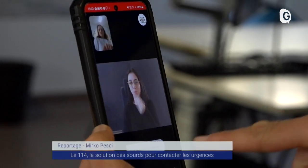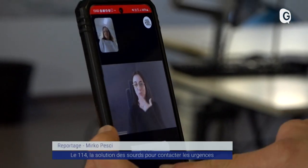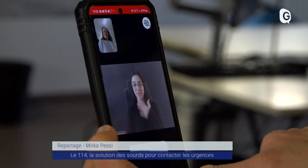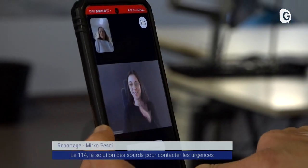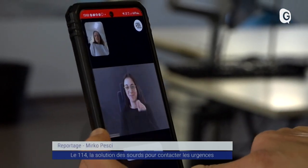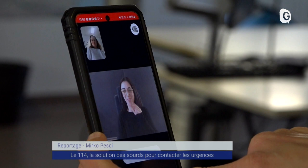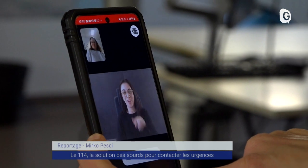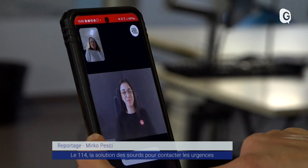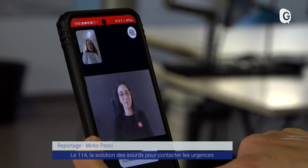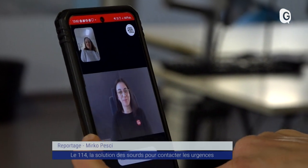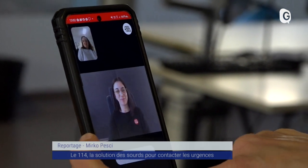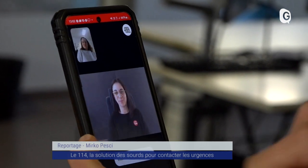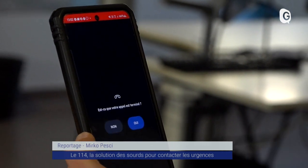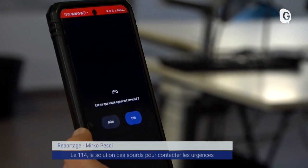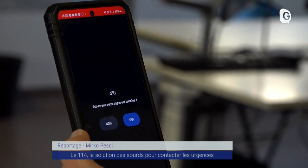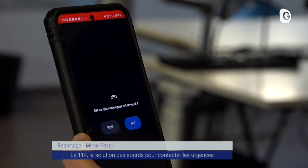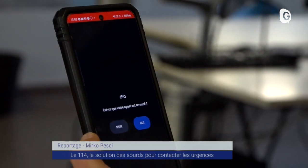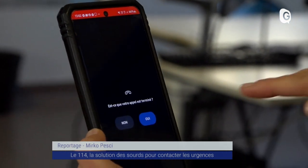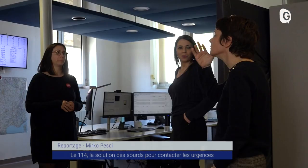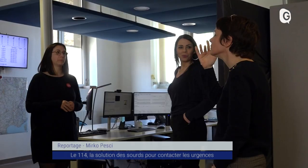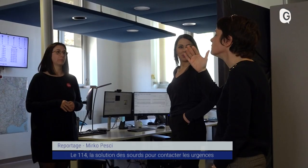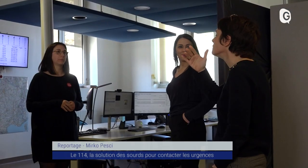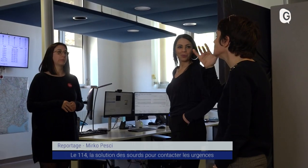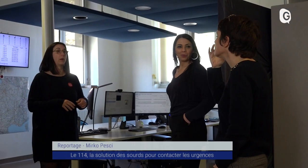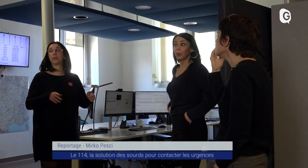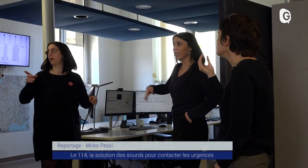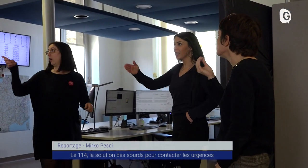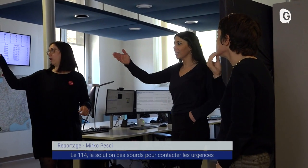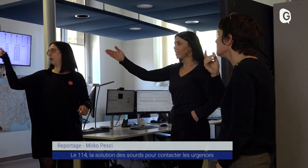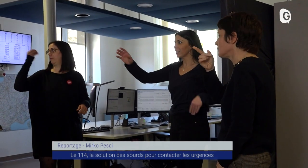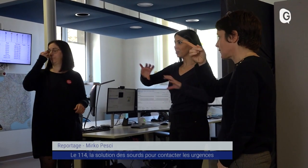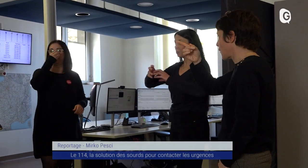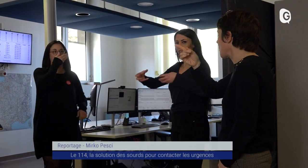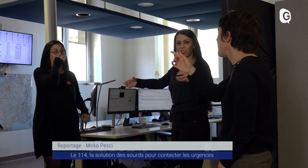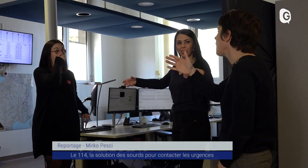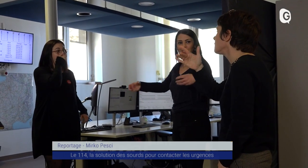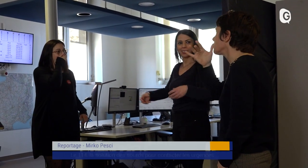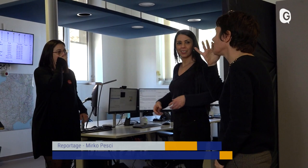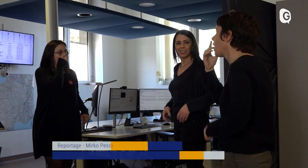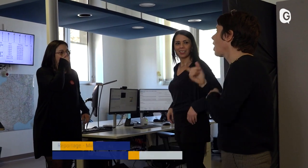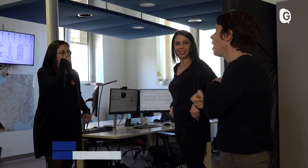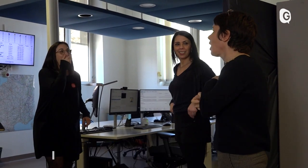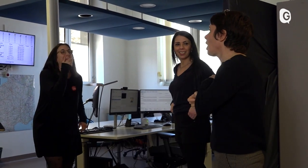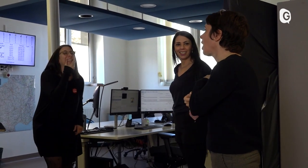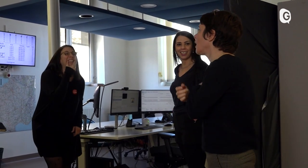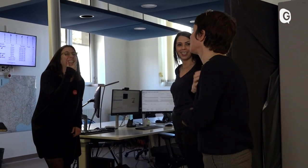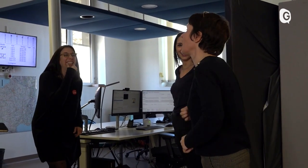auditives. Parmi elles, 450 000 sont en incapacité de téléphoner. Merci. Merci.